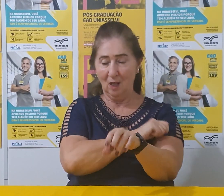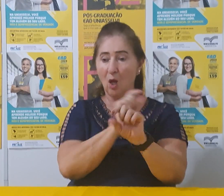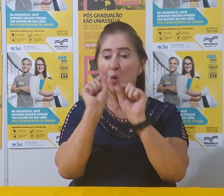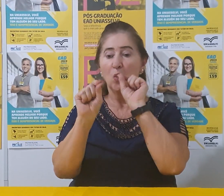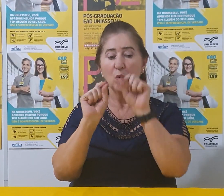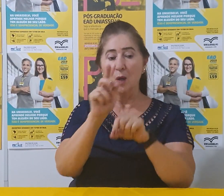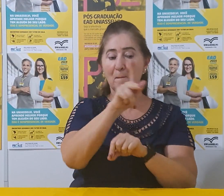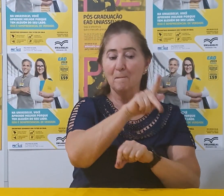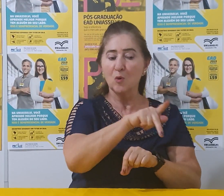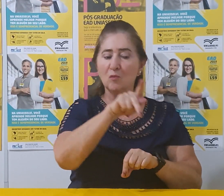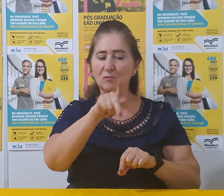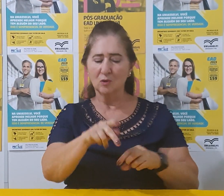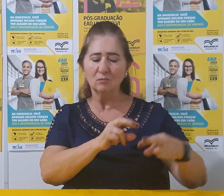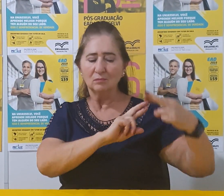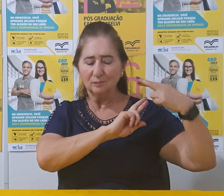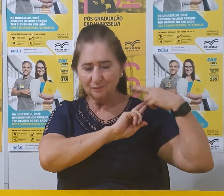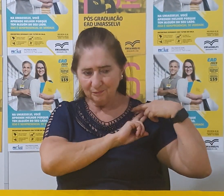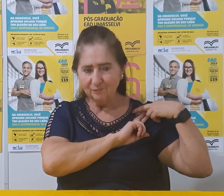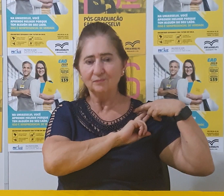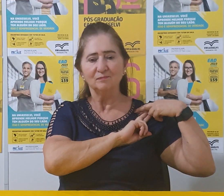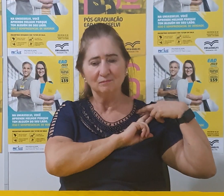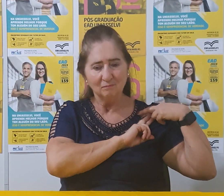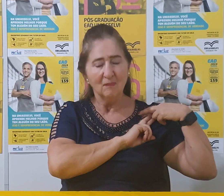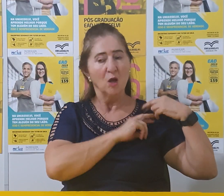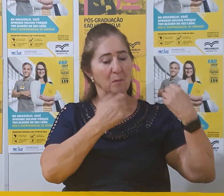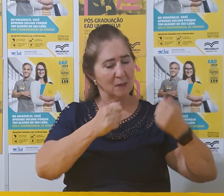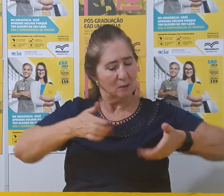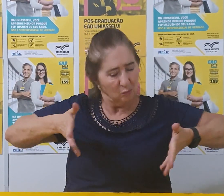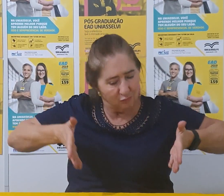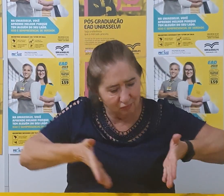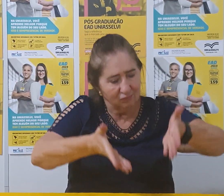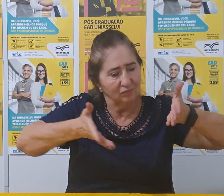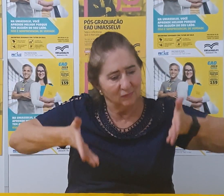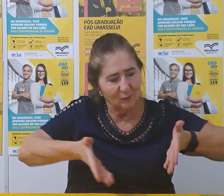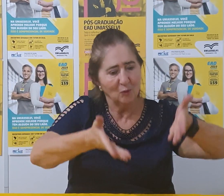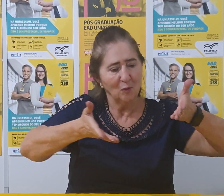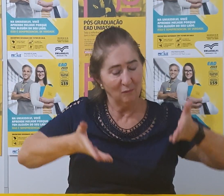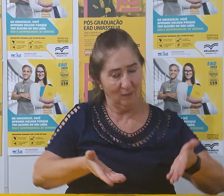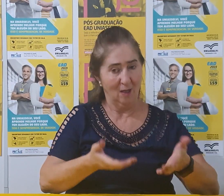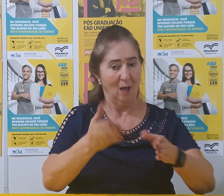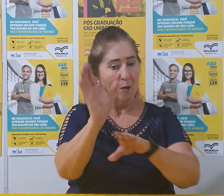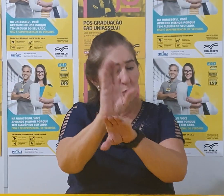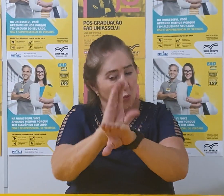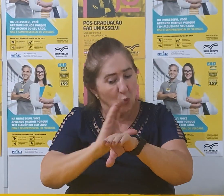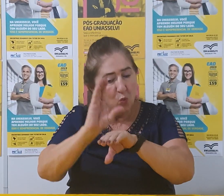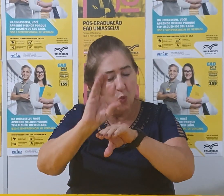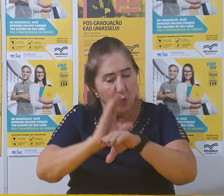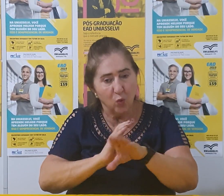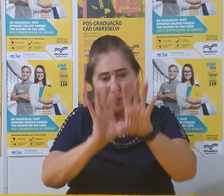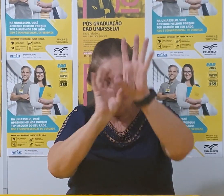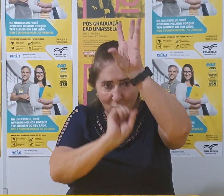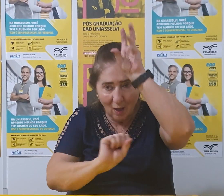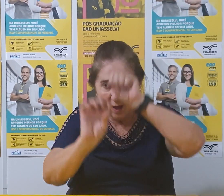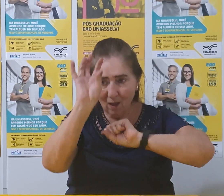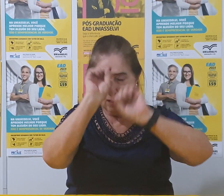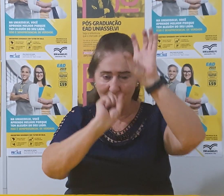professor a responsabilidade de estimular e mediar a formação do conhecimento, isto através da